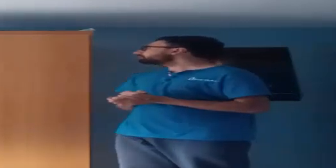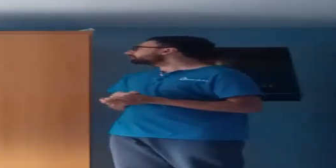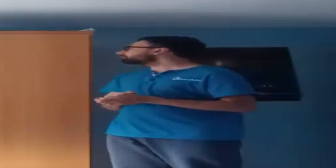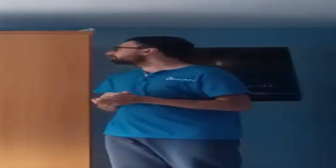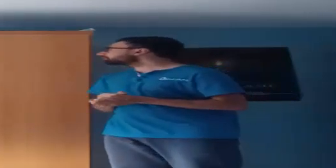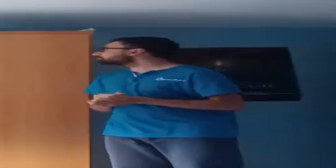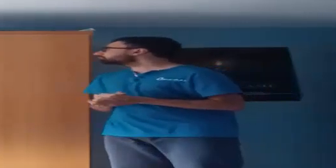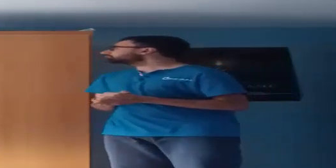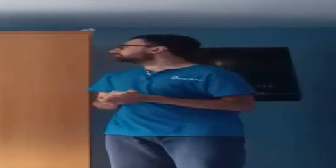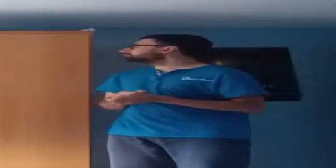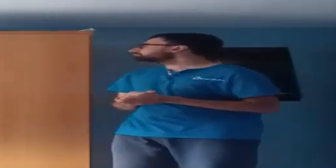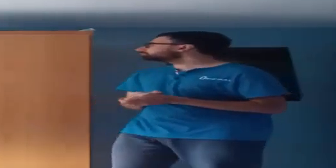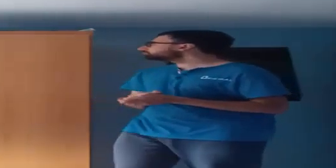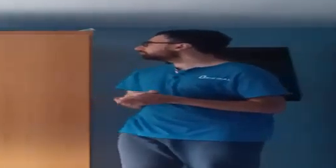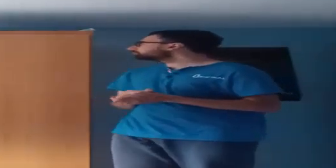el inframundo.